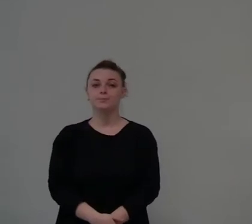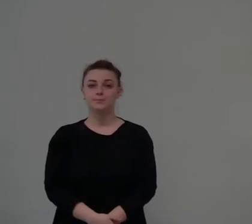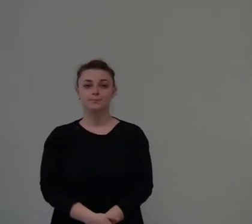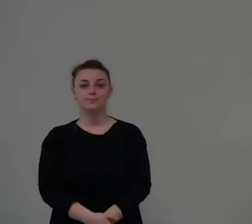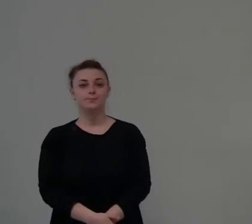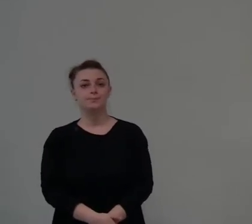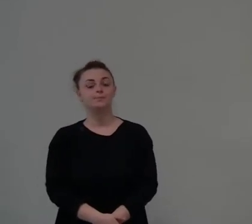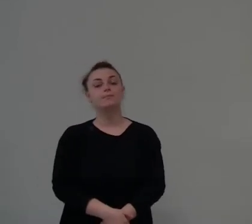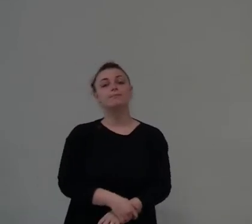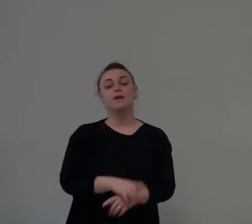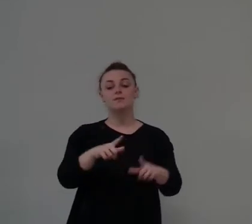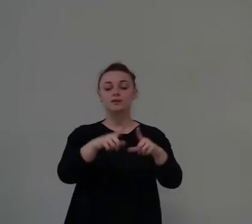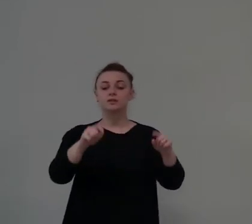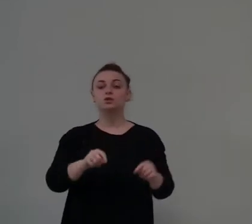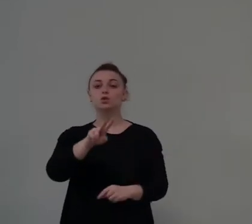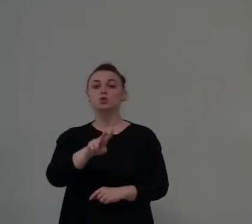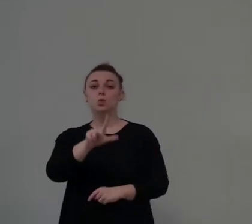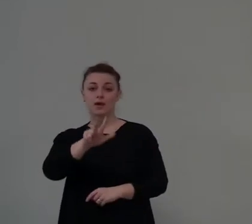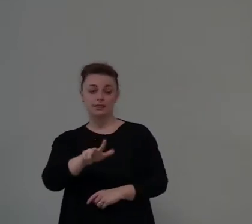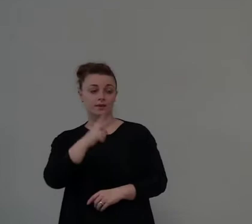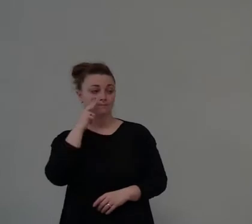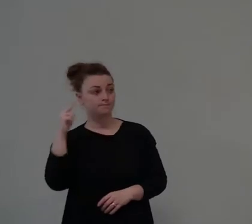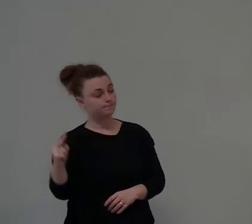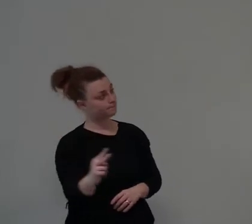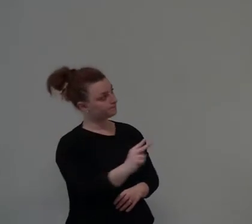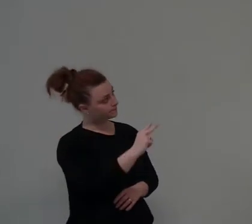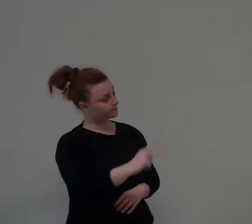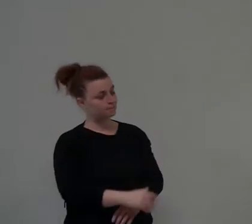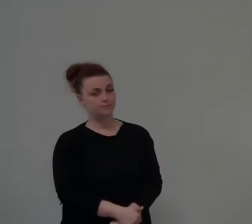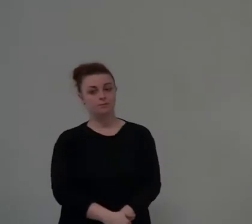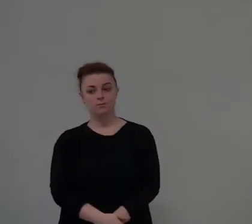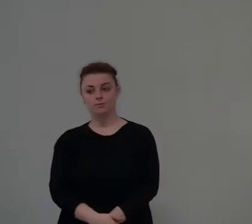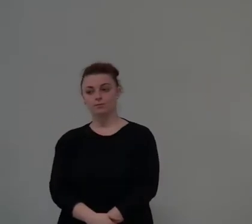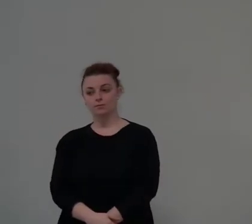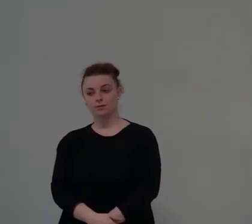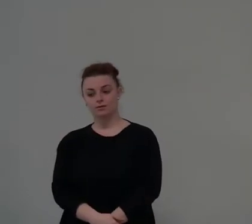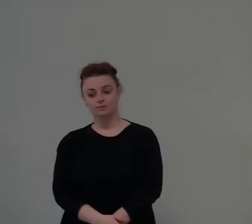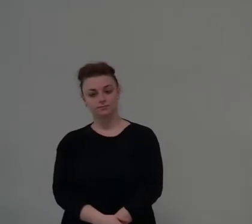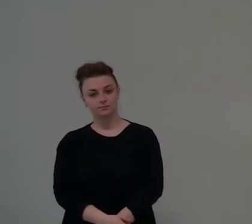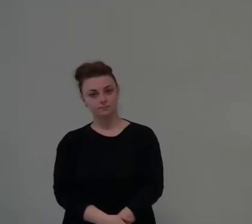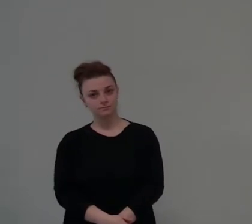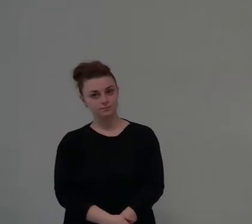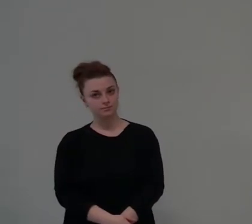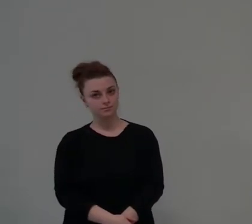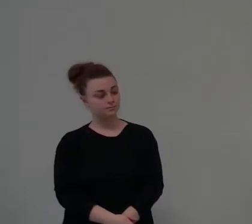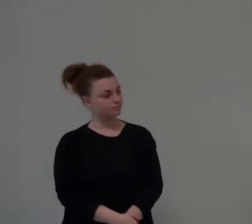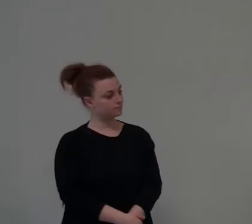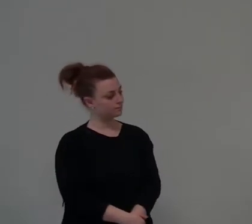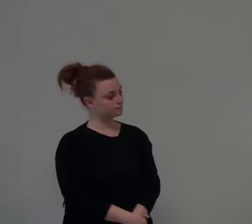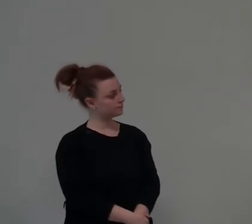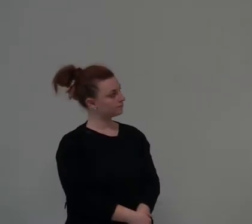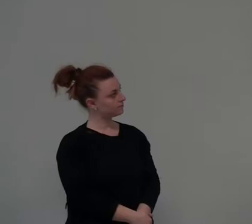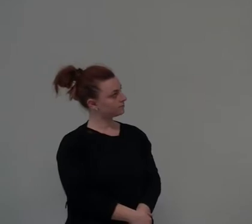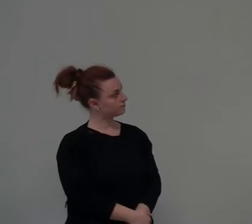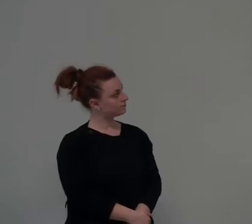versetto 2 e 3 dicono così: e dopo aver digiunato 40 giorni e 40 notti, alla fine ebbe fame, e